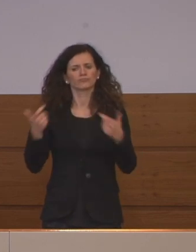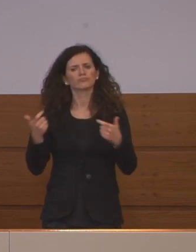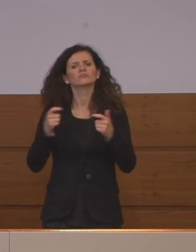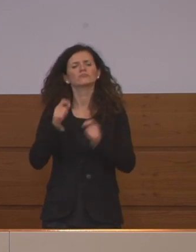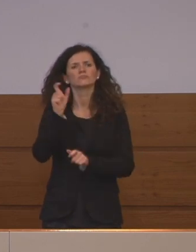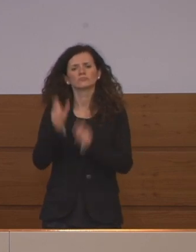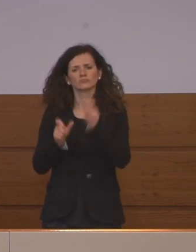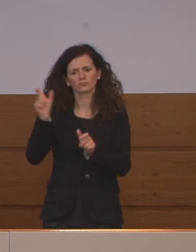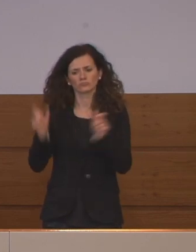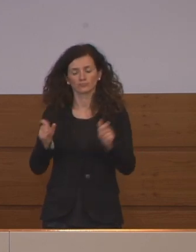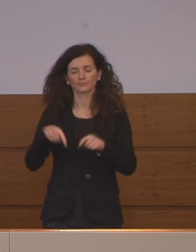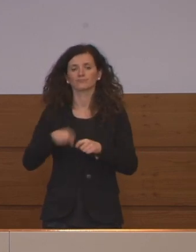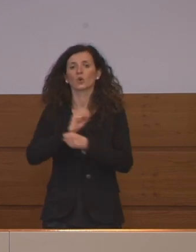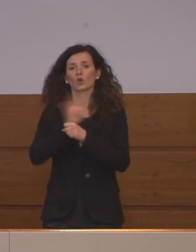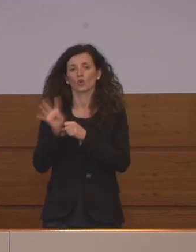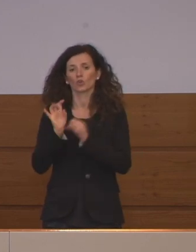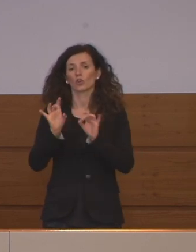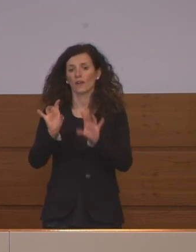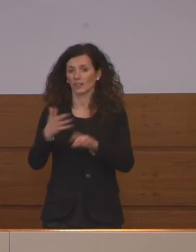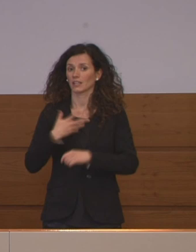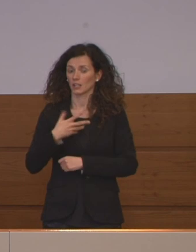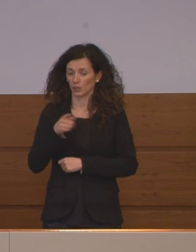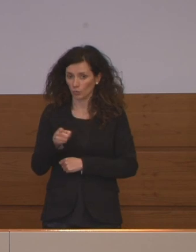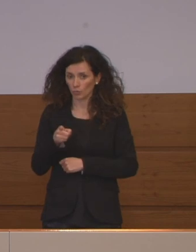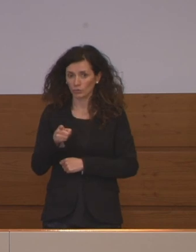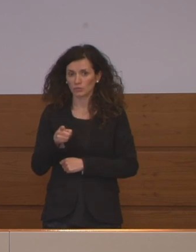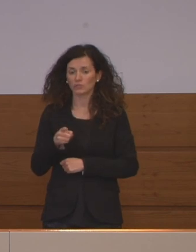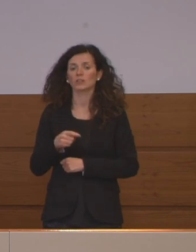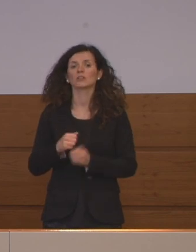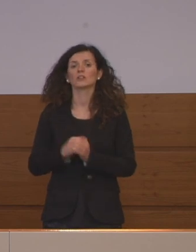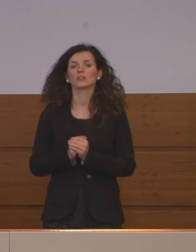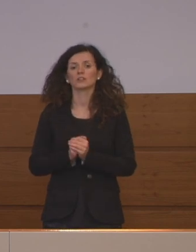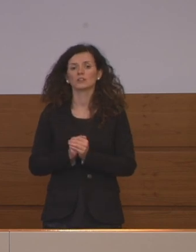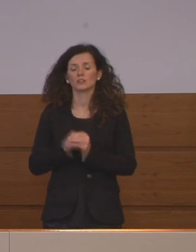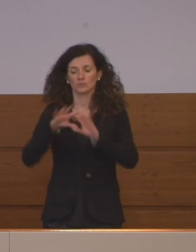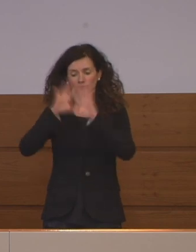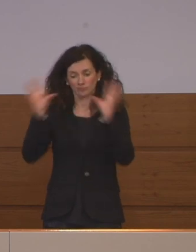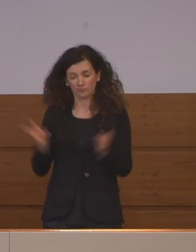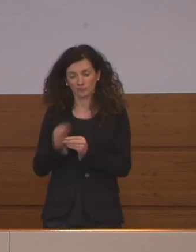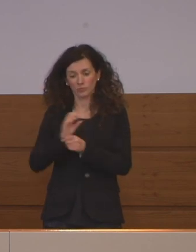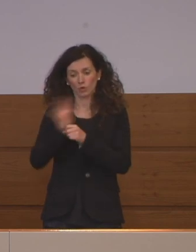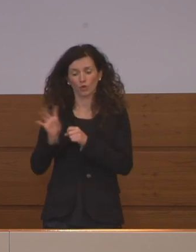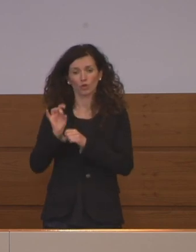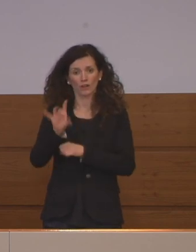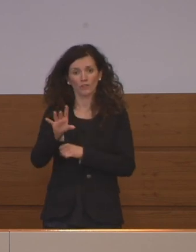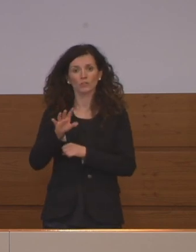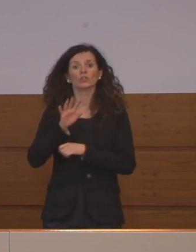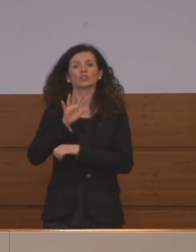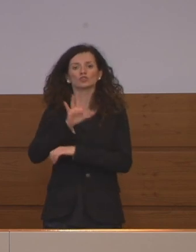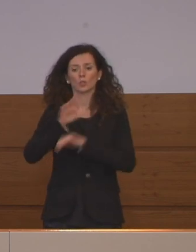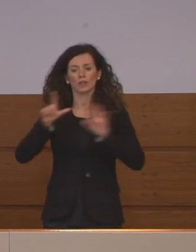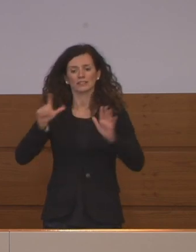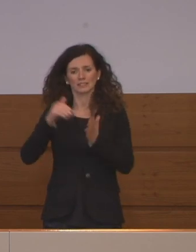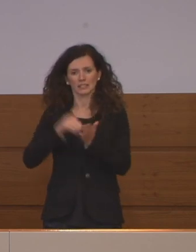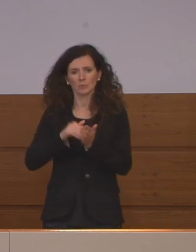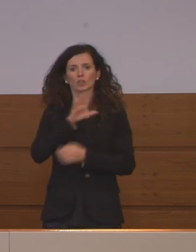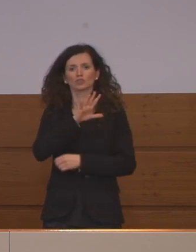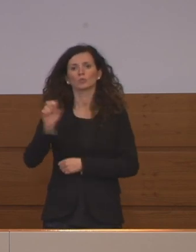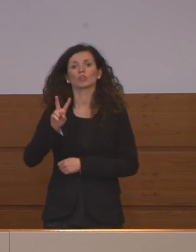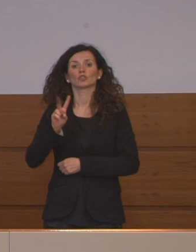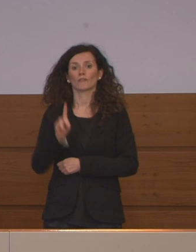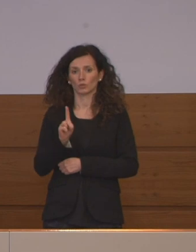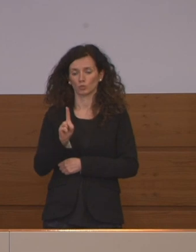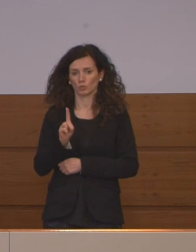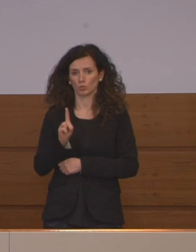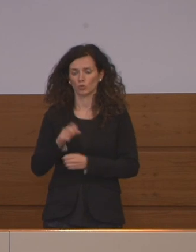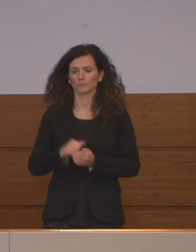attualmente positive totale che porta i positivi a 57.500 21